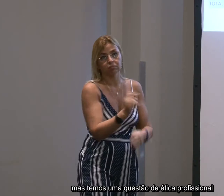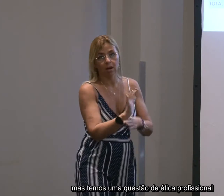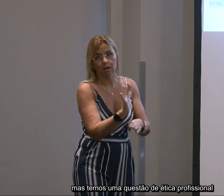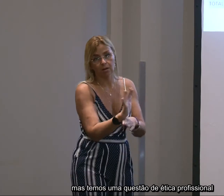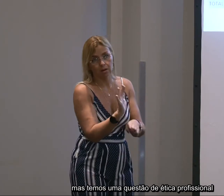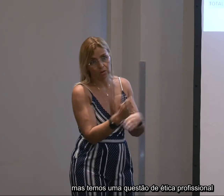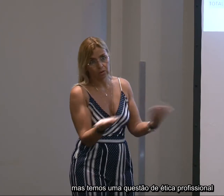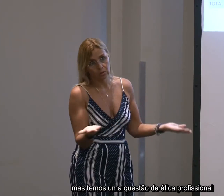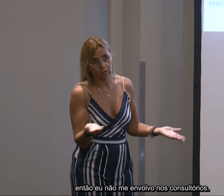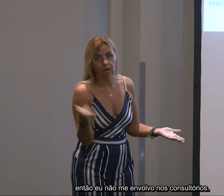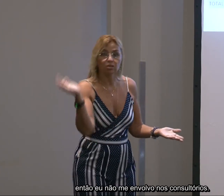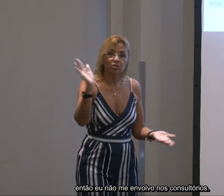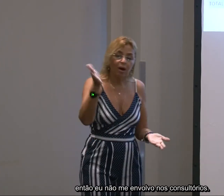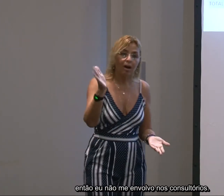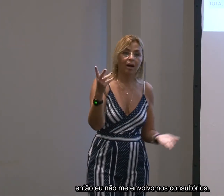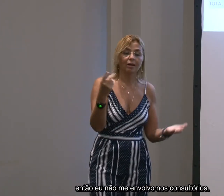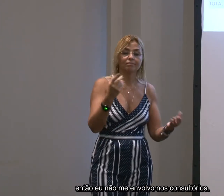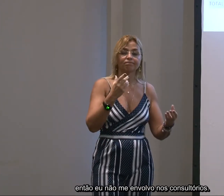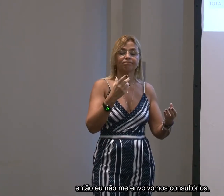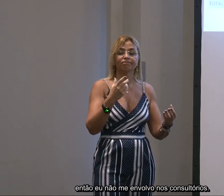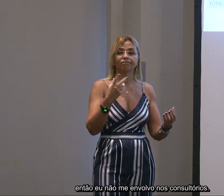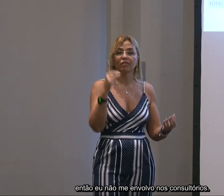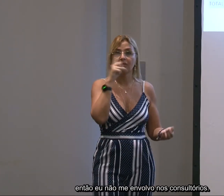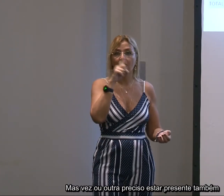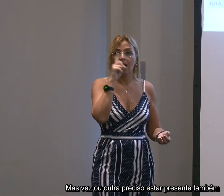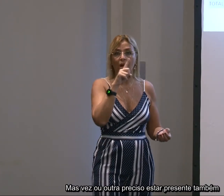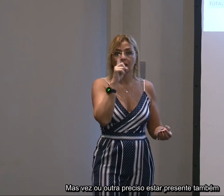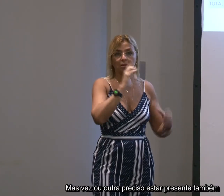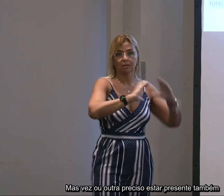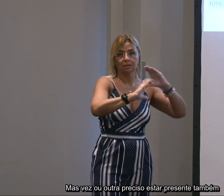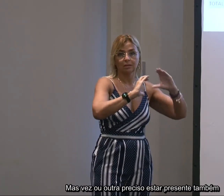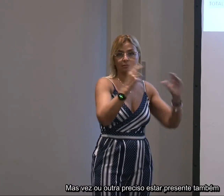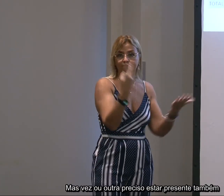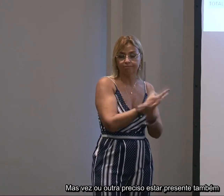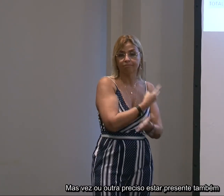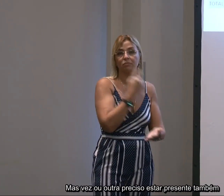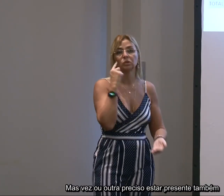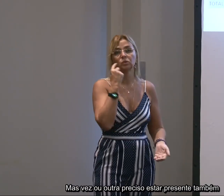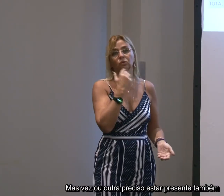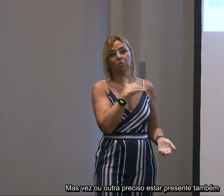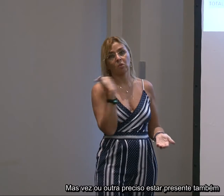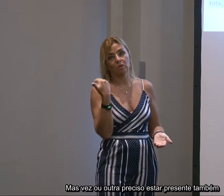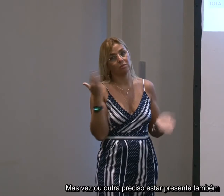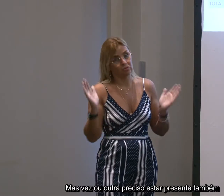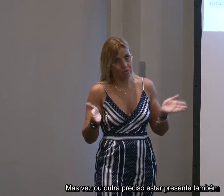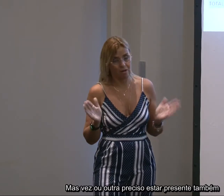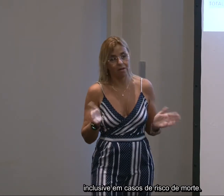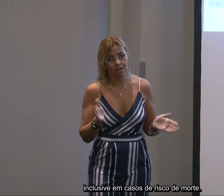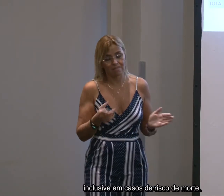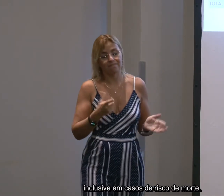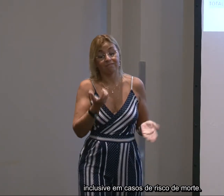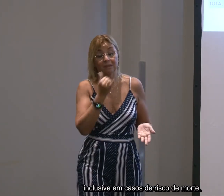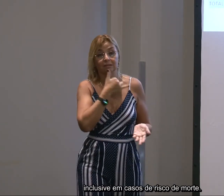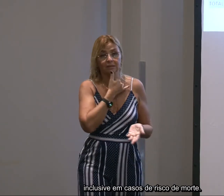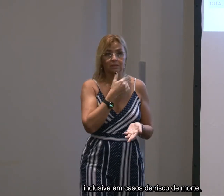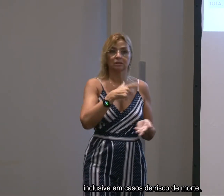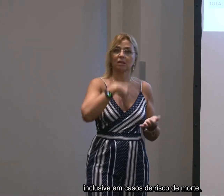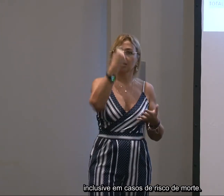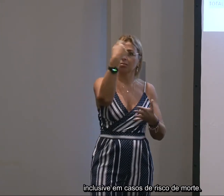ética profissional, então eu não me envolvo nos consultórios, mas vez por outra eu preciso estar presente também, inclusive por casos de risco